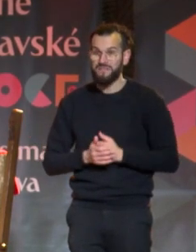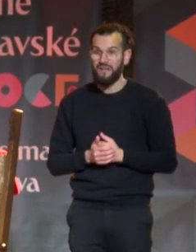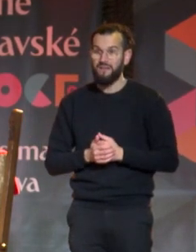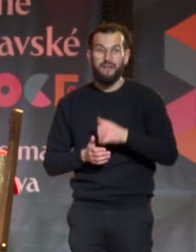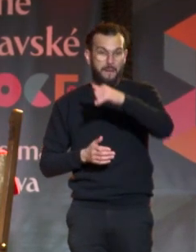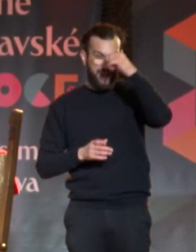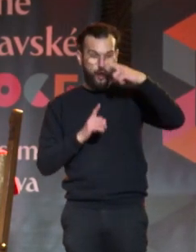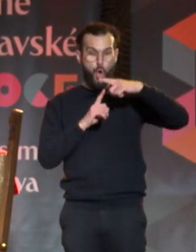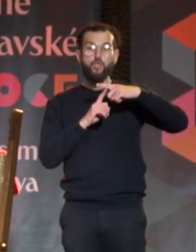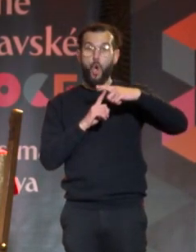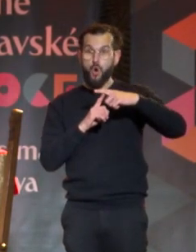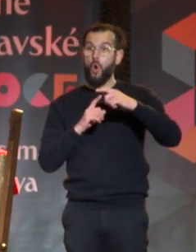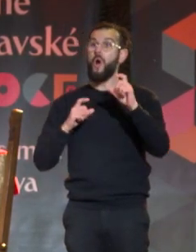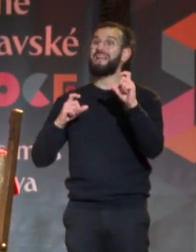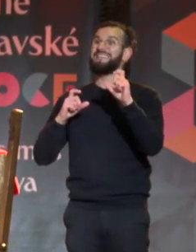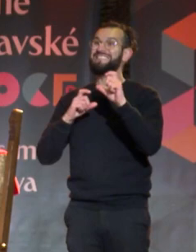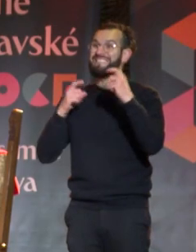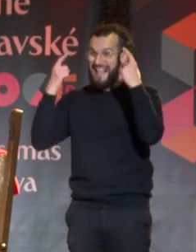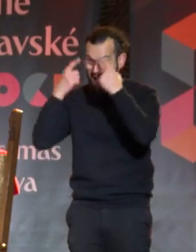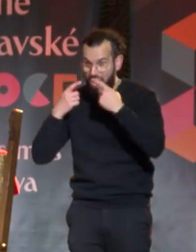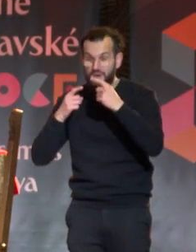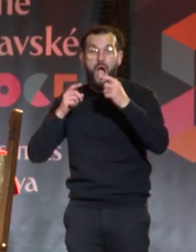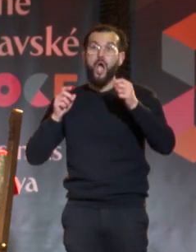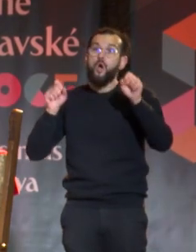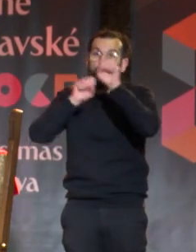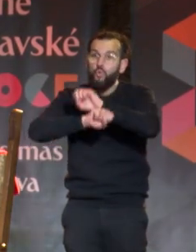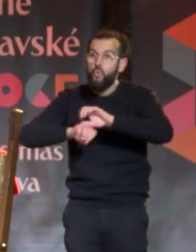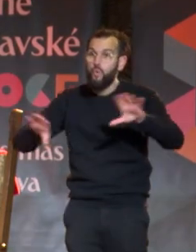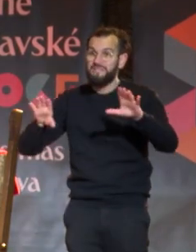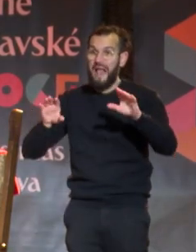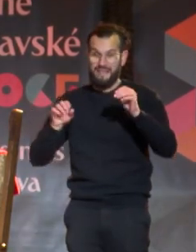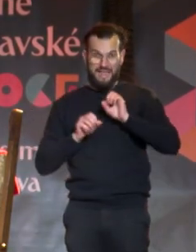Volá sa to Tonko, Slávka a kúzelné svetlo.